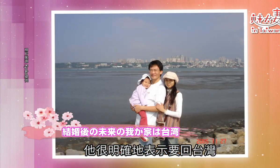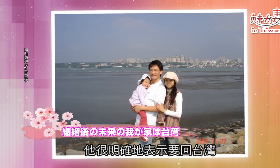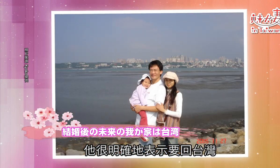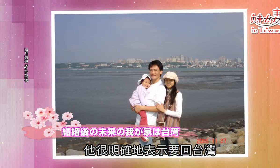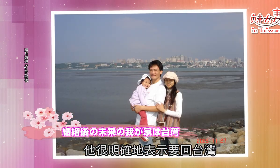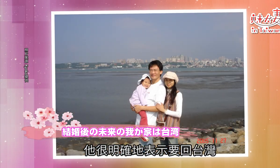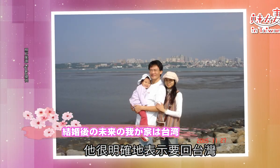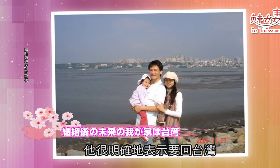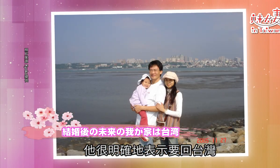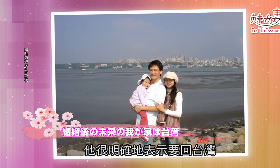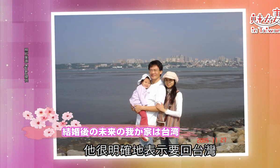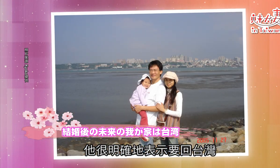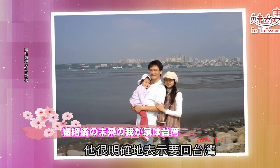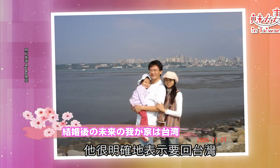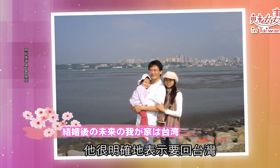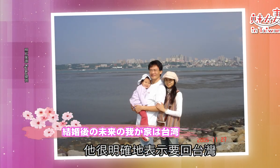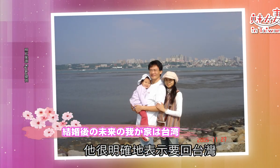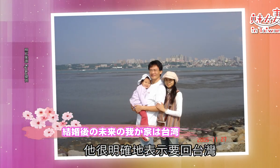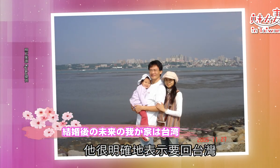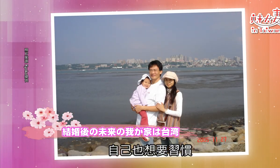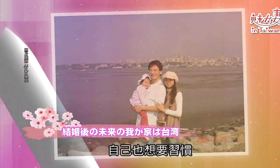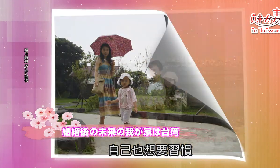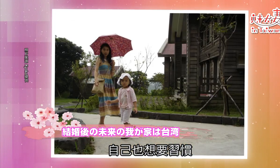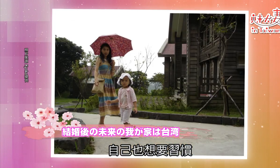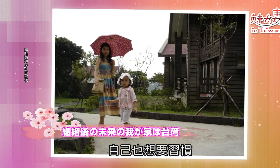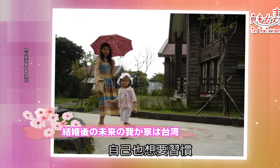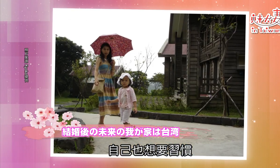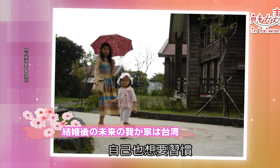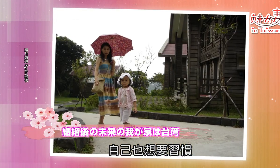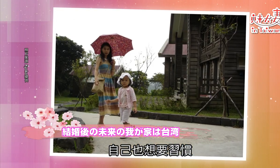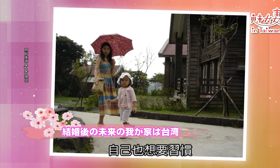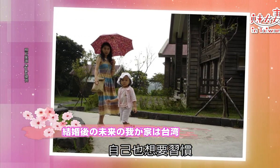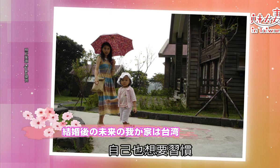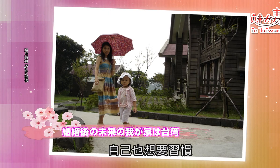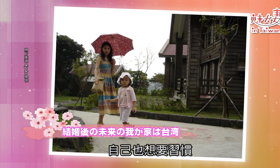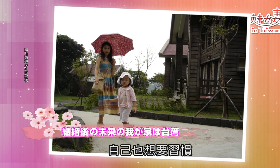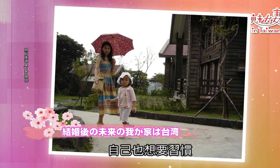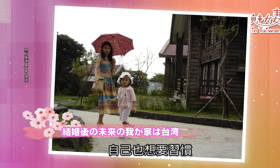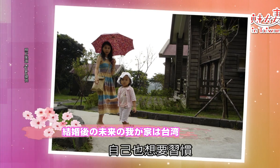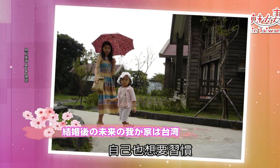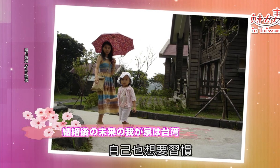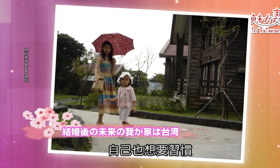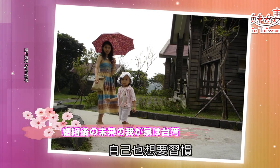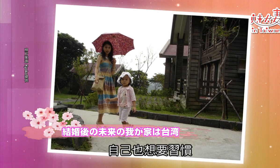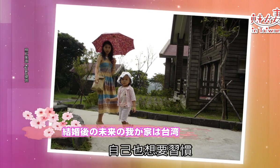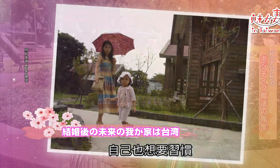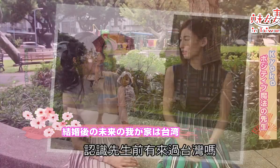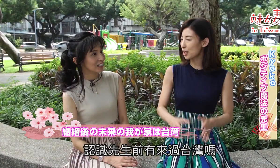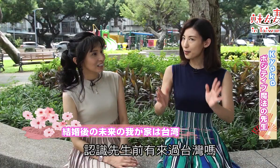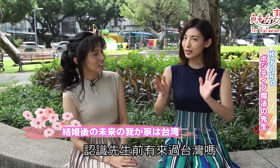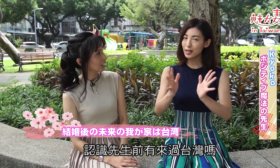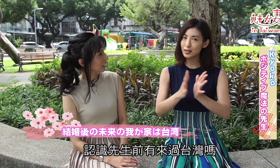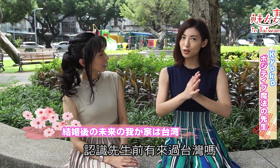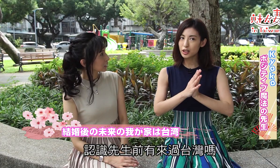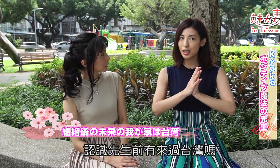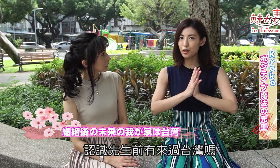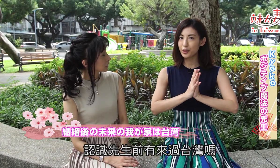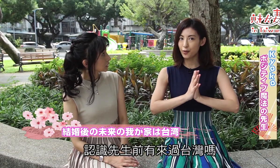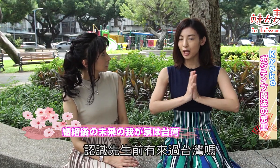よって言ってたので、はい、そうなんだと思って、うん、自分も慣れたいじゃないですか、突然だと困るから、はい、なので、 それまで旦那さんと知り合うまでは台